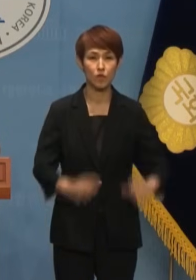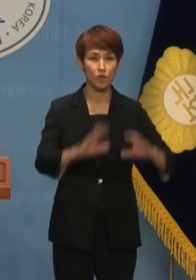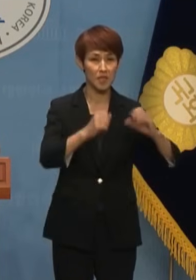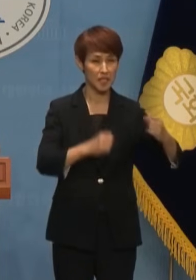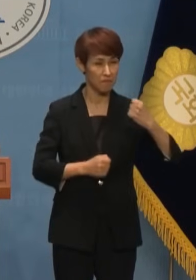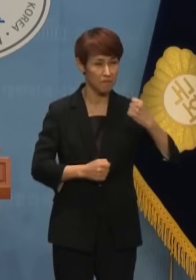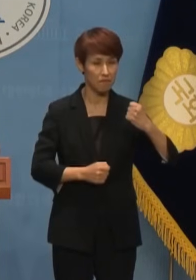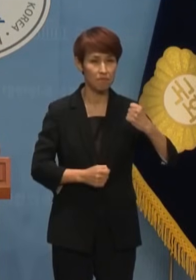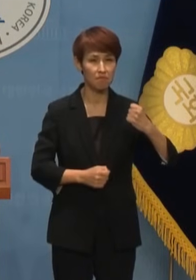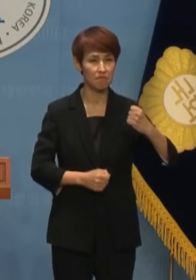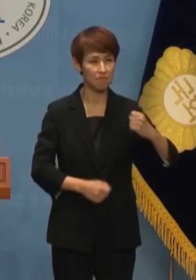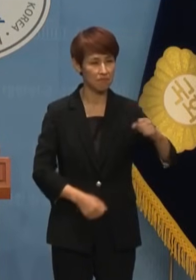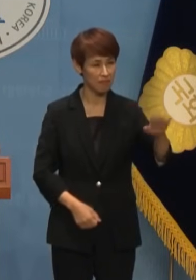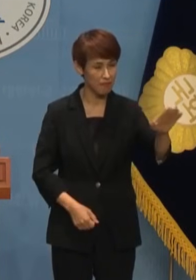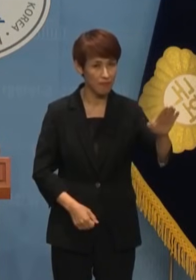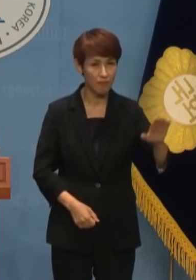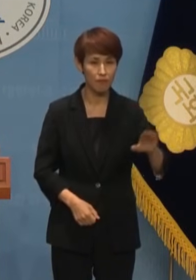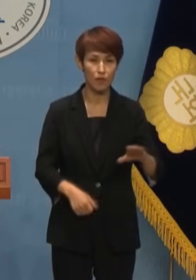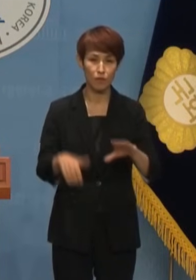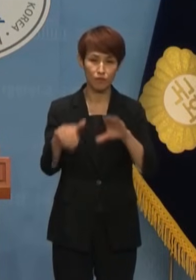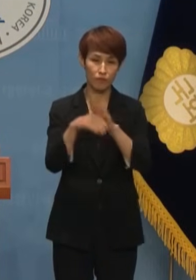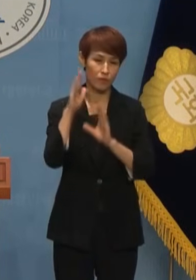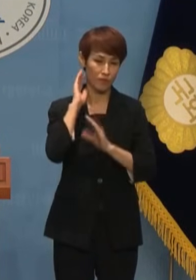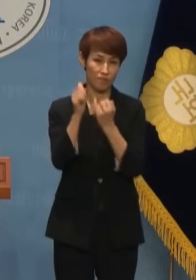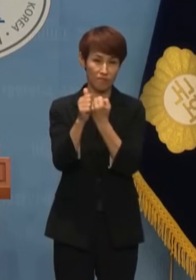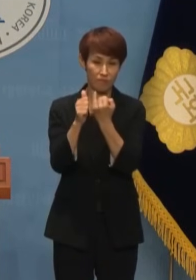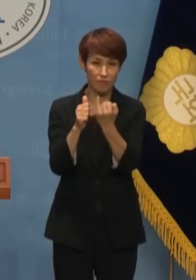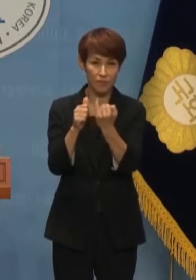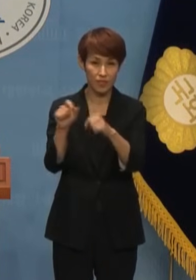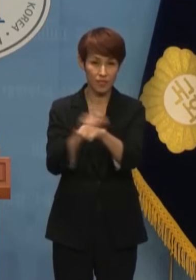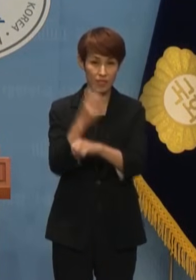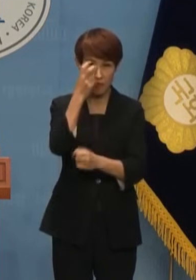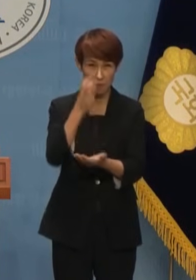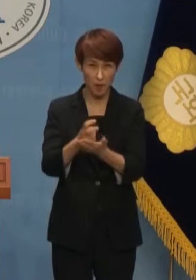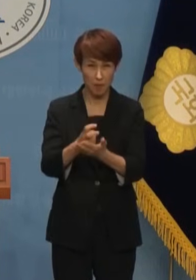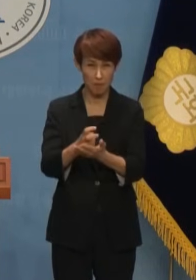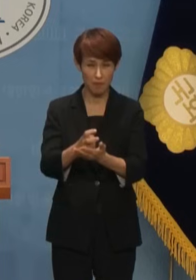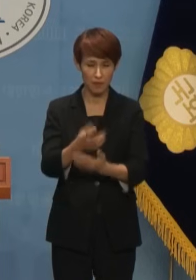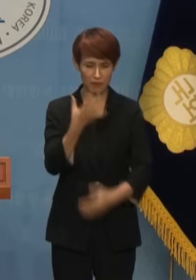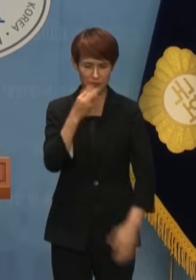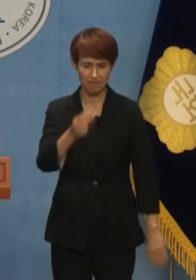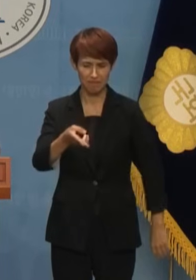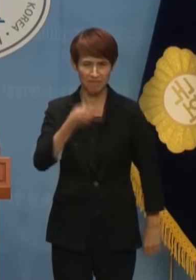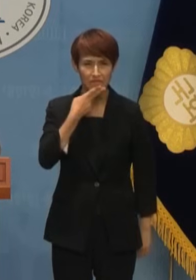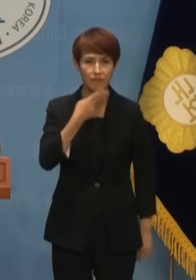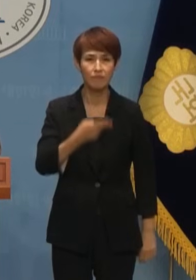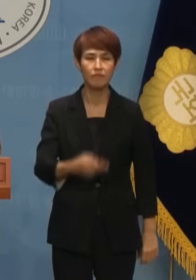국민의힘이 주장하는 김정숙 여사 특검법, 택도 없다.